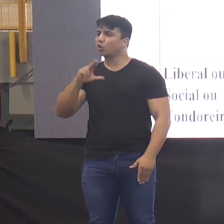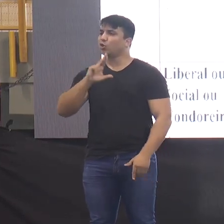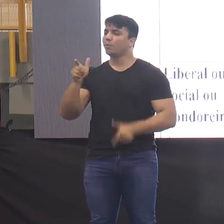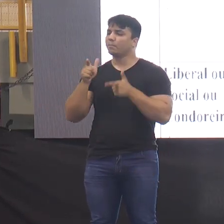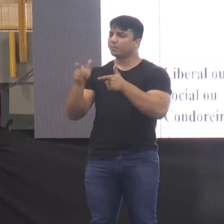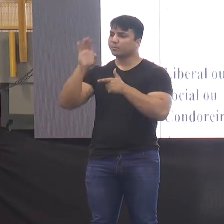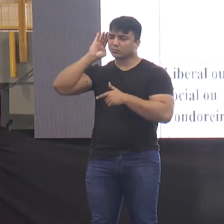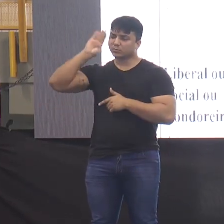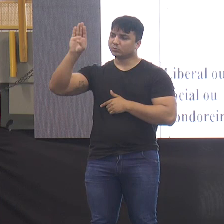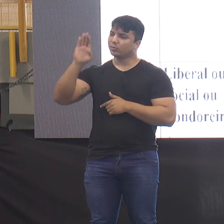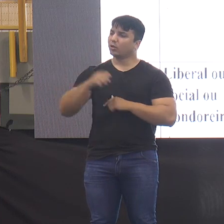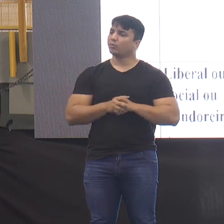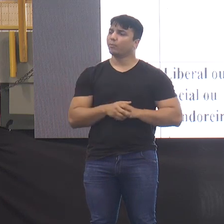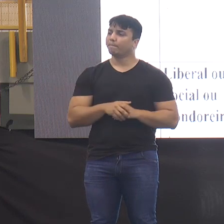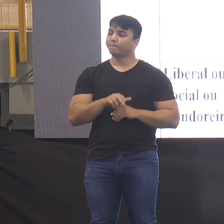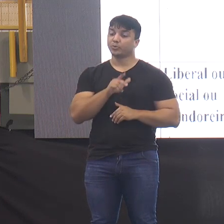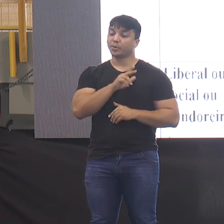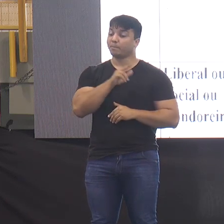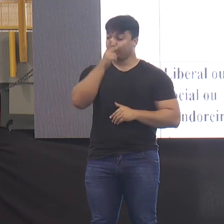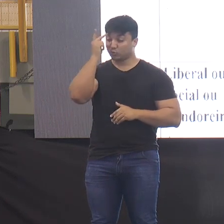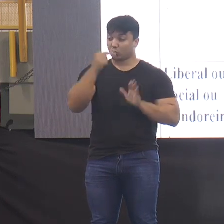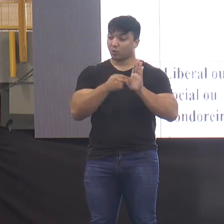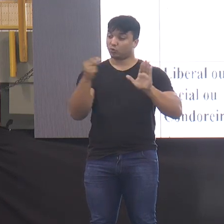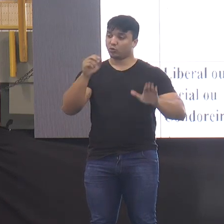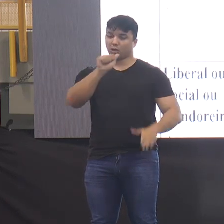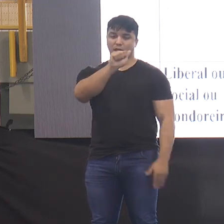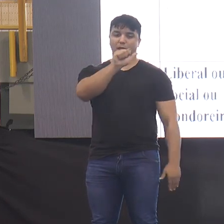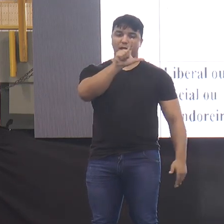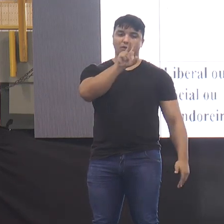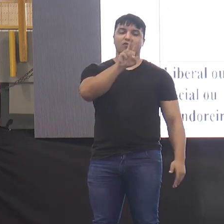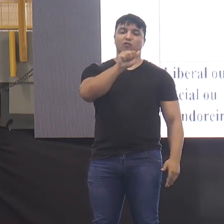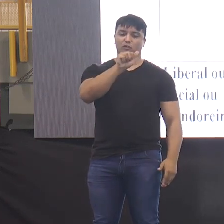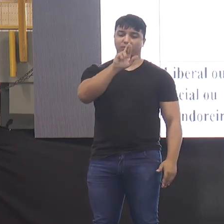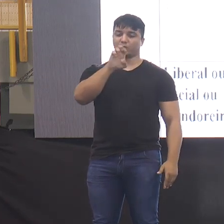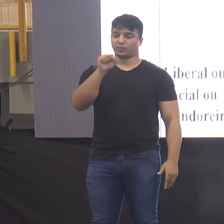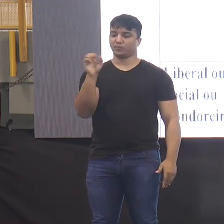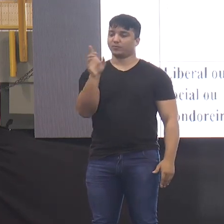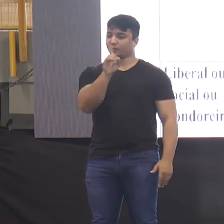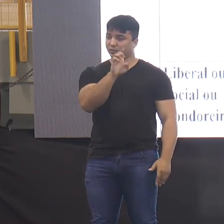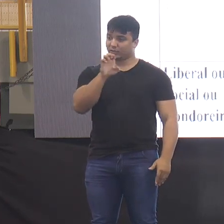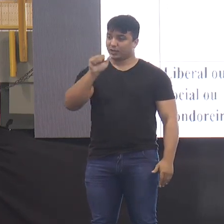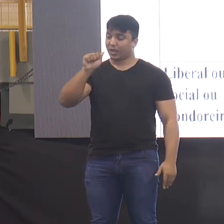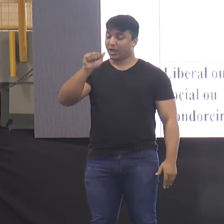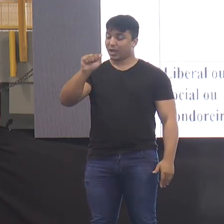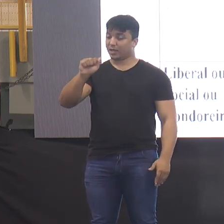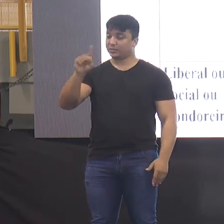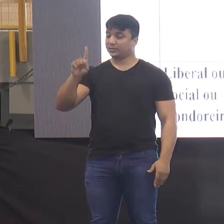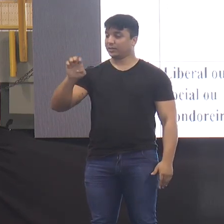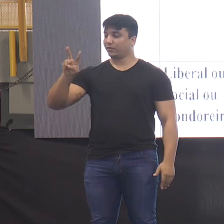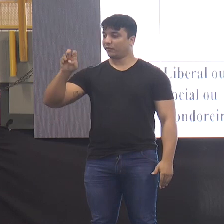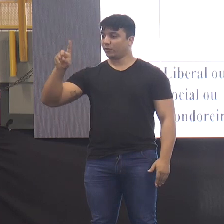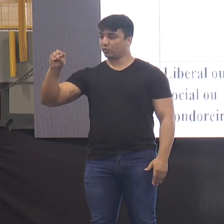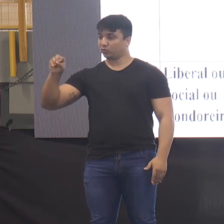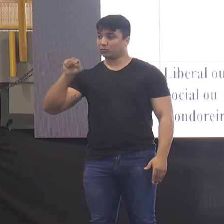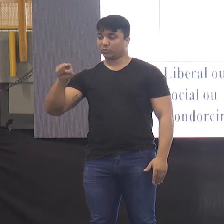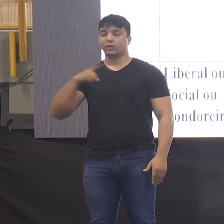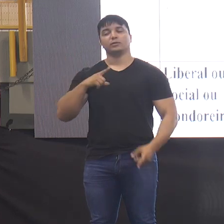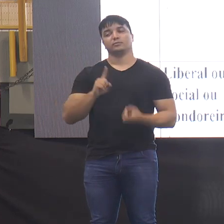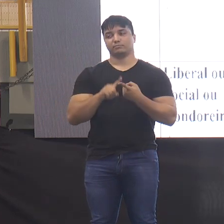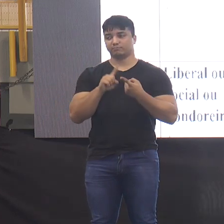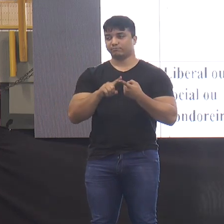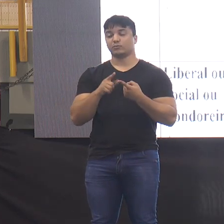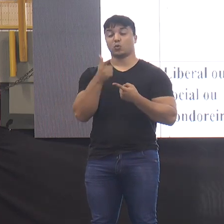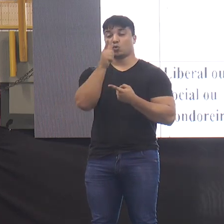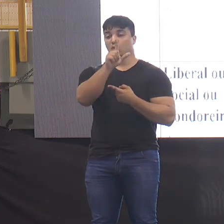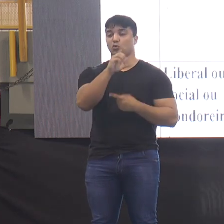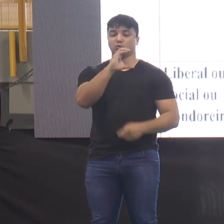da geração ultra-romântica? É o Álvares de Azevedo. Além do Álvares de Azevedo, merece